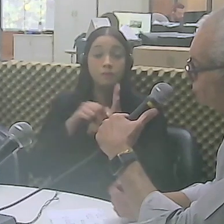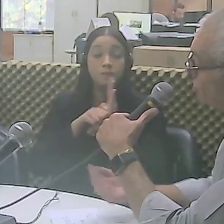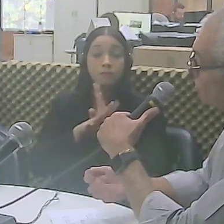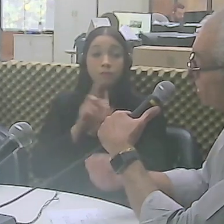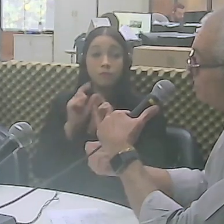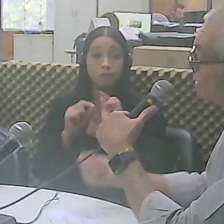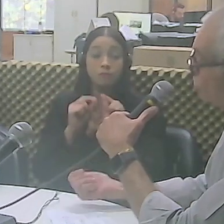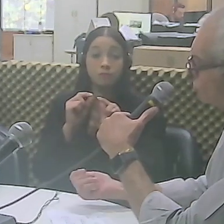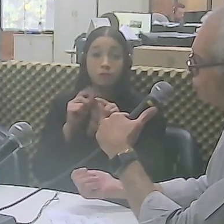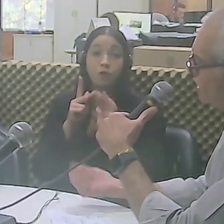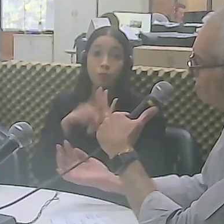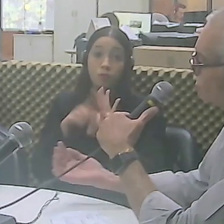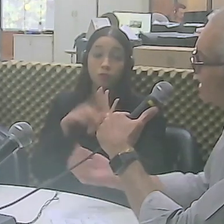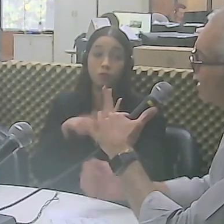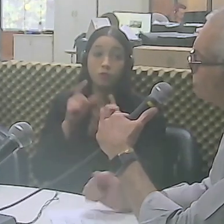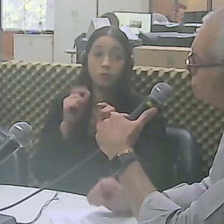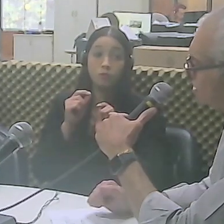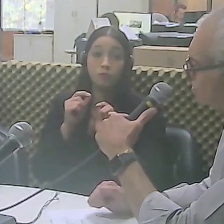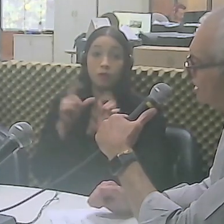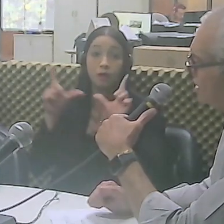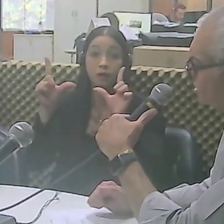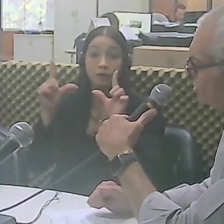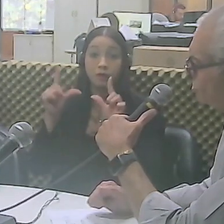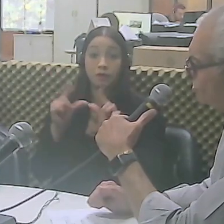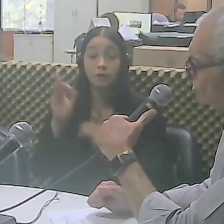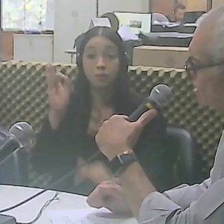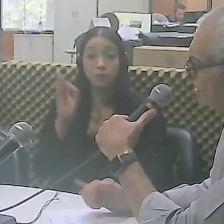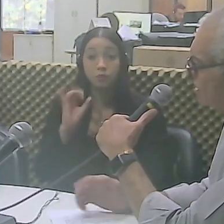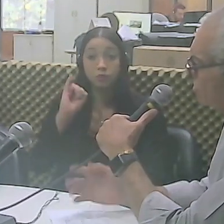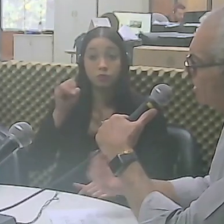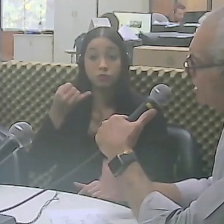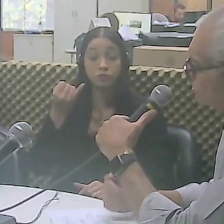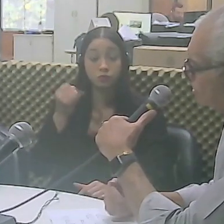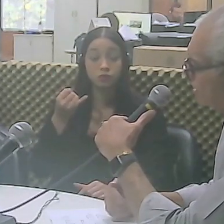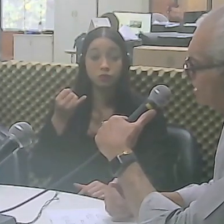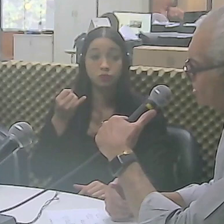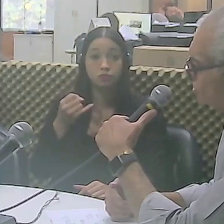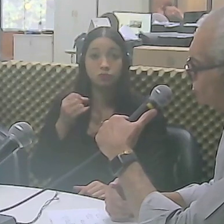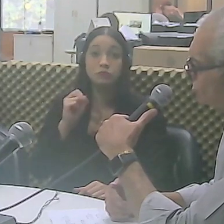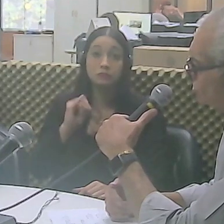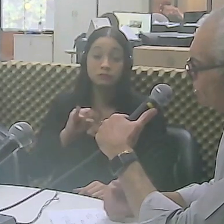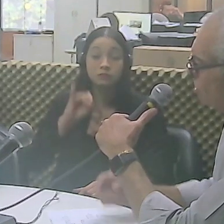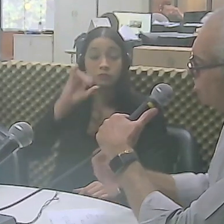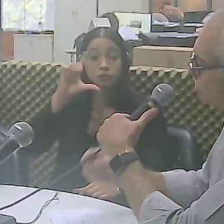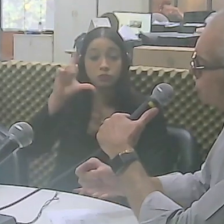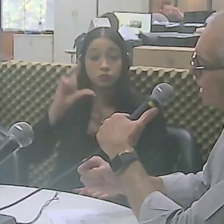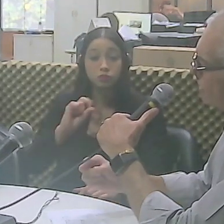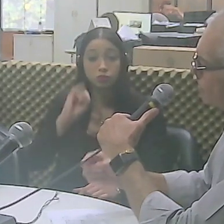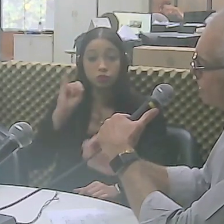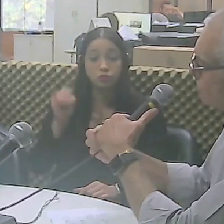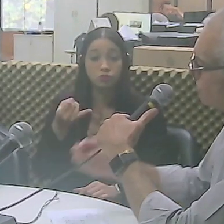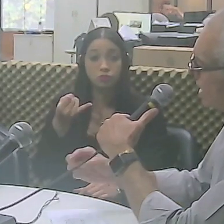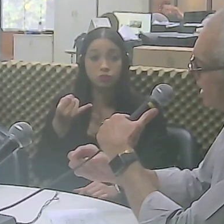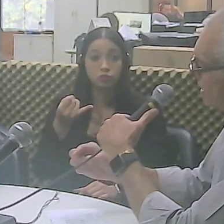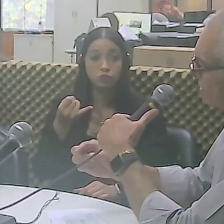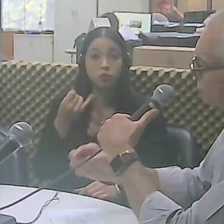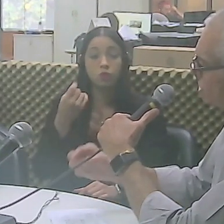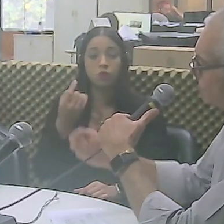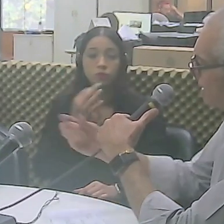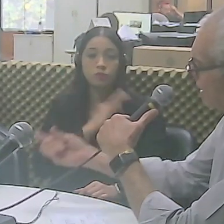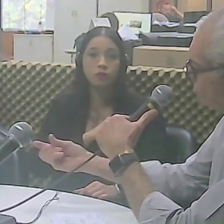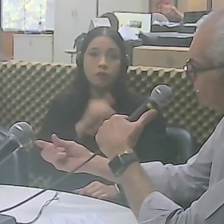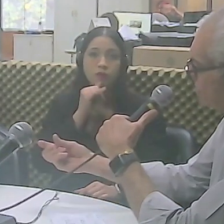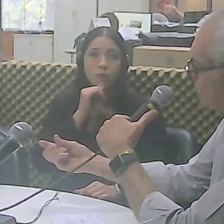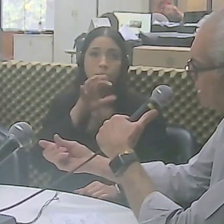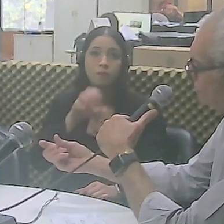benefício, o programa trouxe o benefício da redução da taxa de juros. Com a redução da taxa de juros, o mutuário que com uma renda